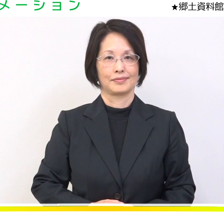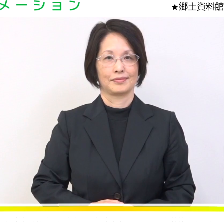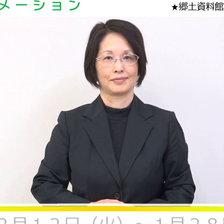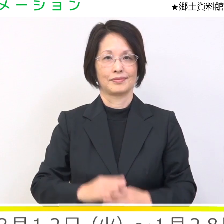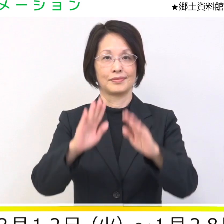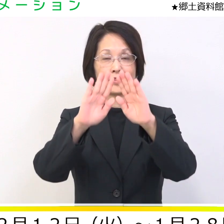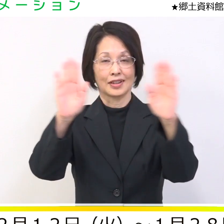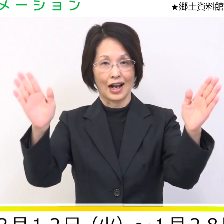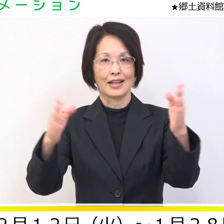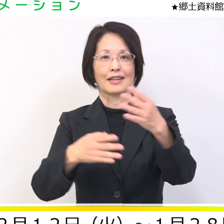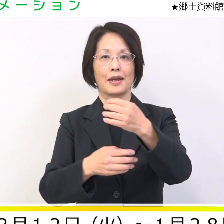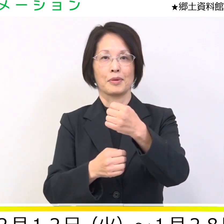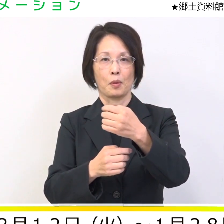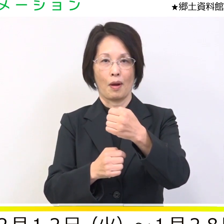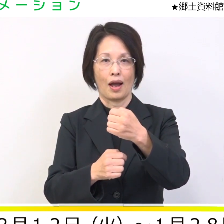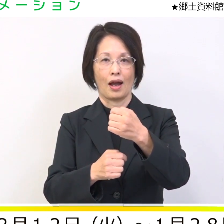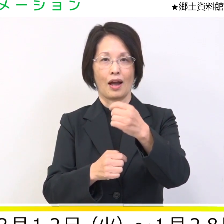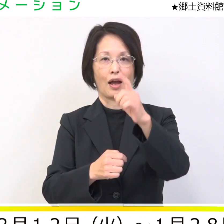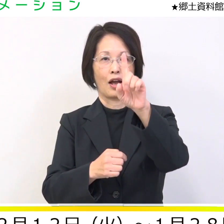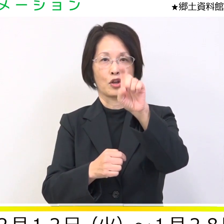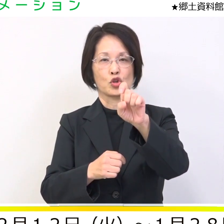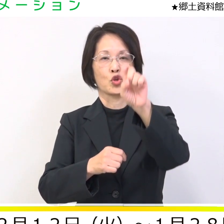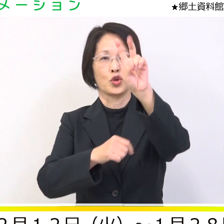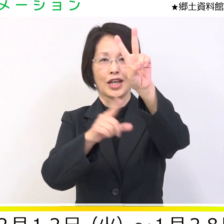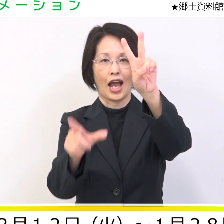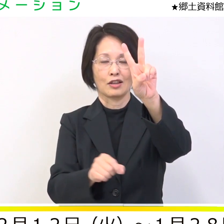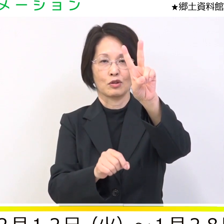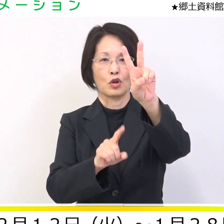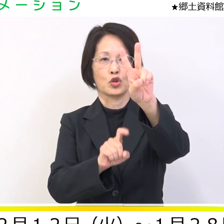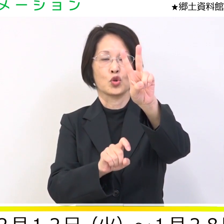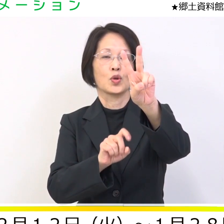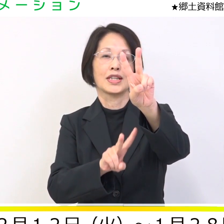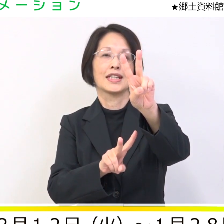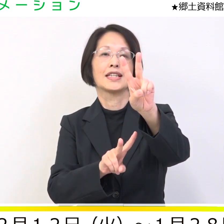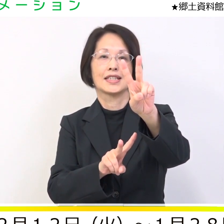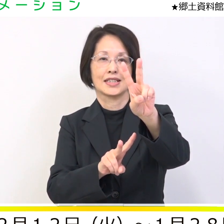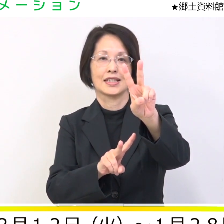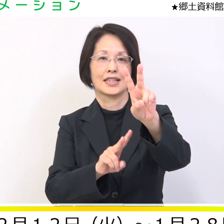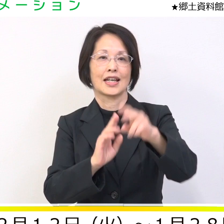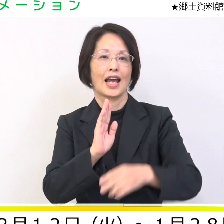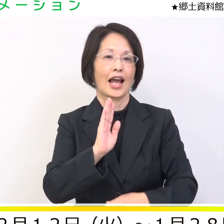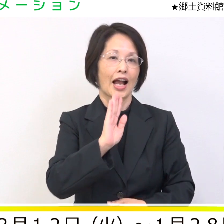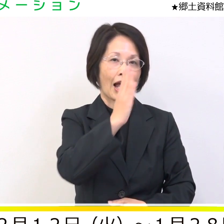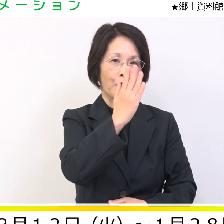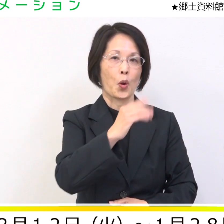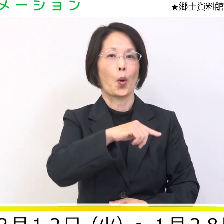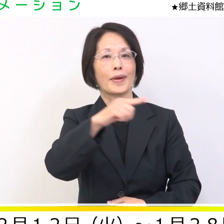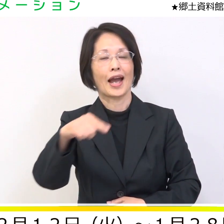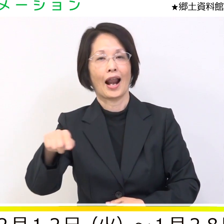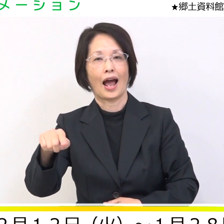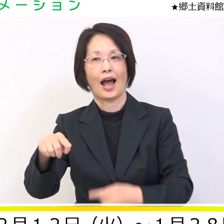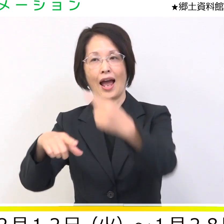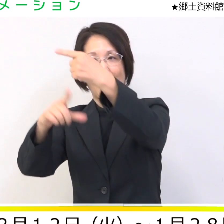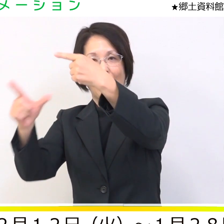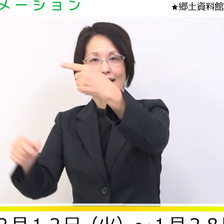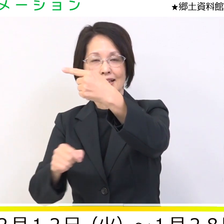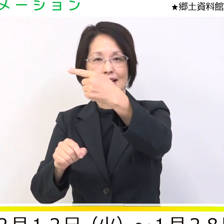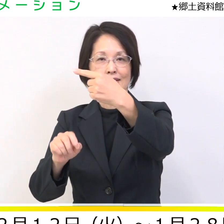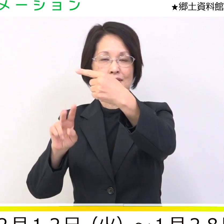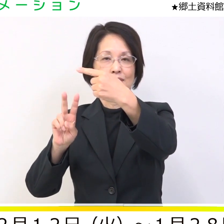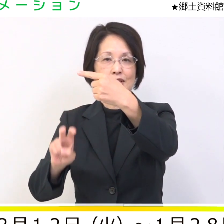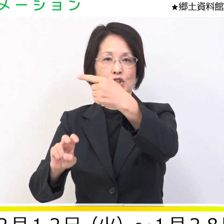開催日は12月12日火曜日から1月